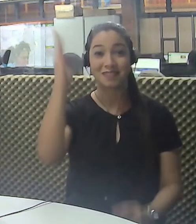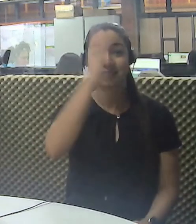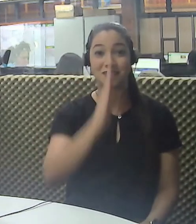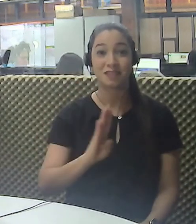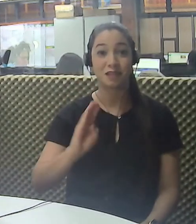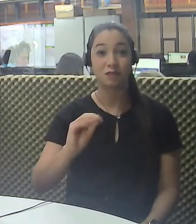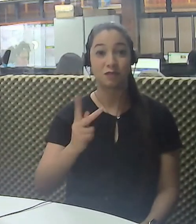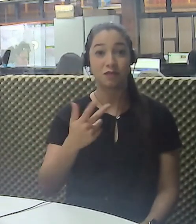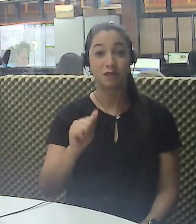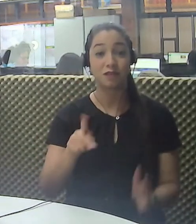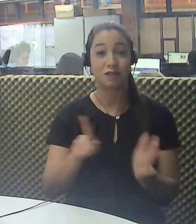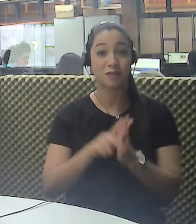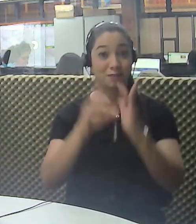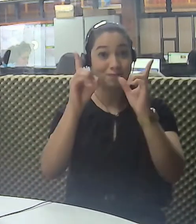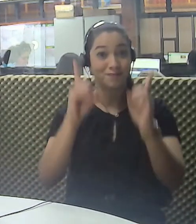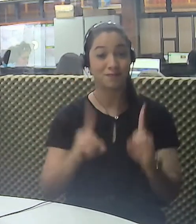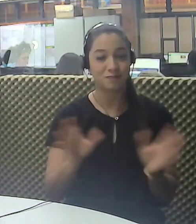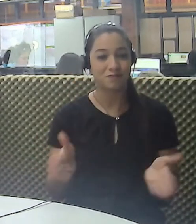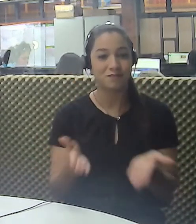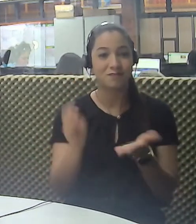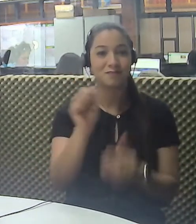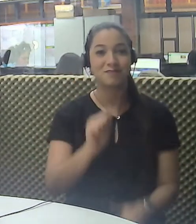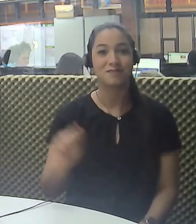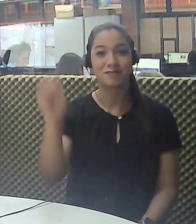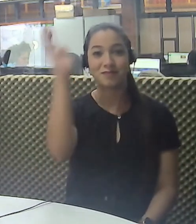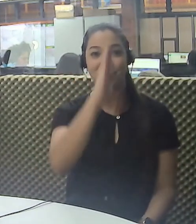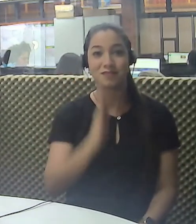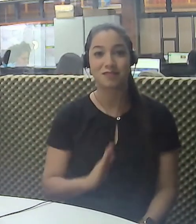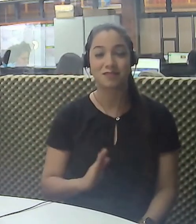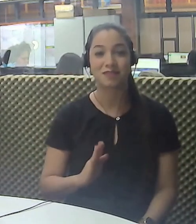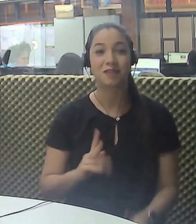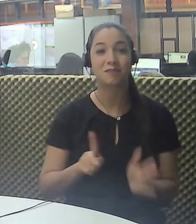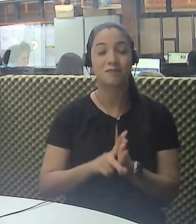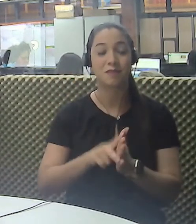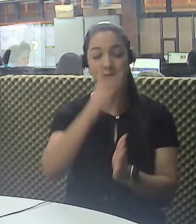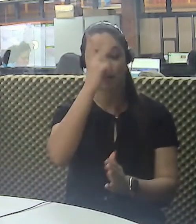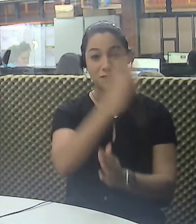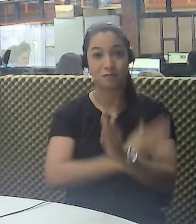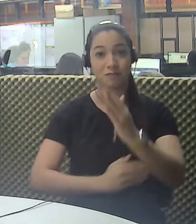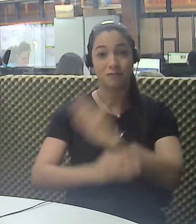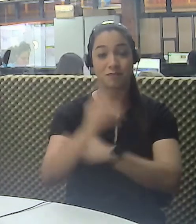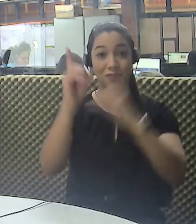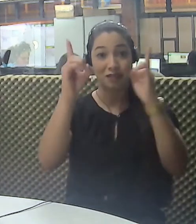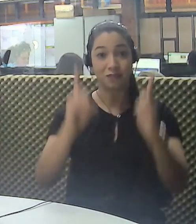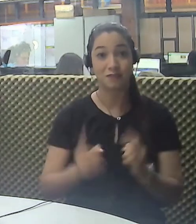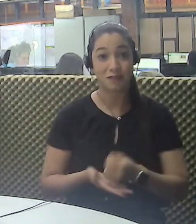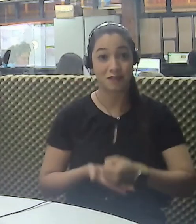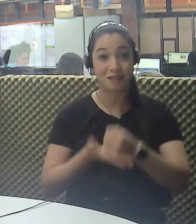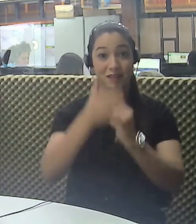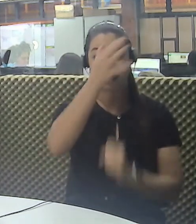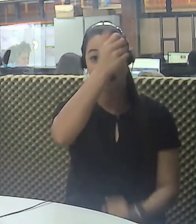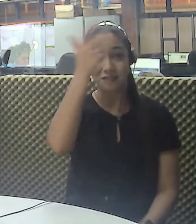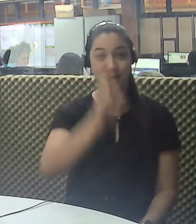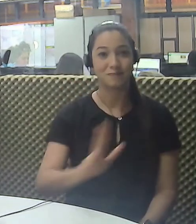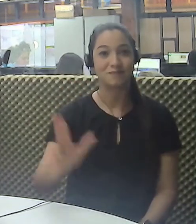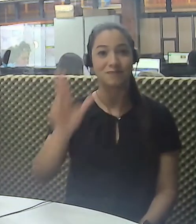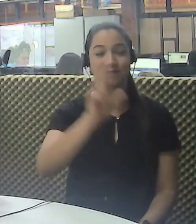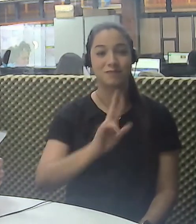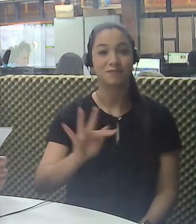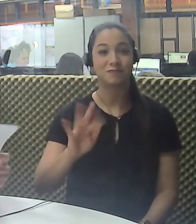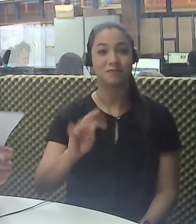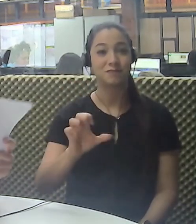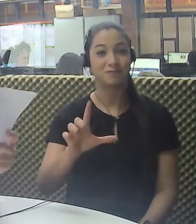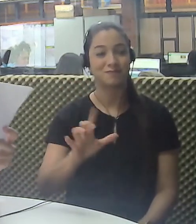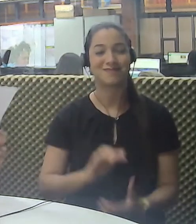Bocha Paralímpica. Promovido pela Associação Nacional de Desporto para Deficientes, com apoio da Prefeitura de Uberlândia por meio da